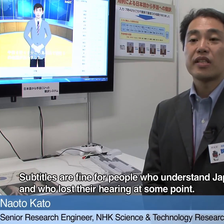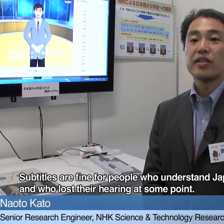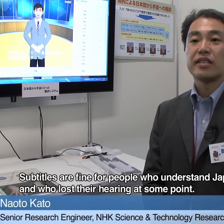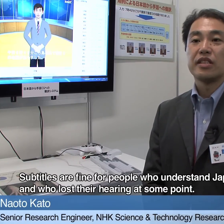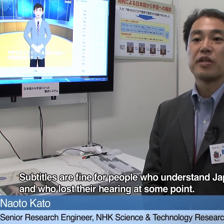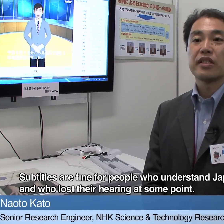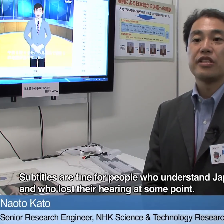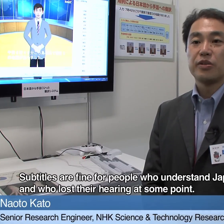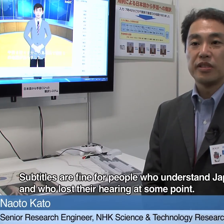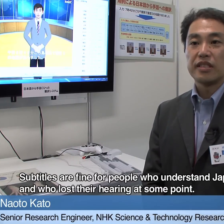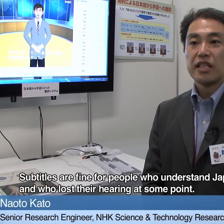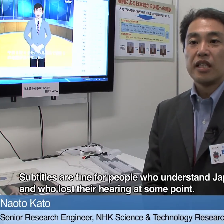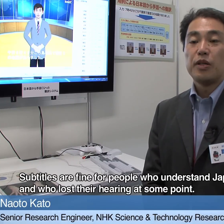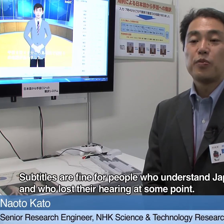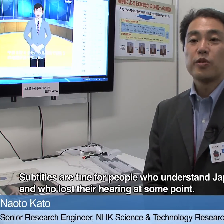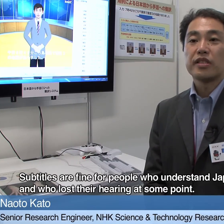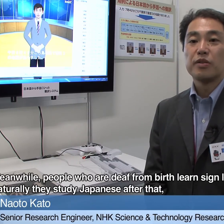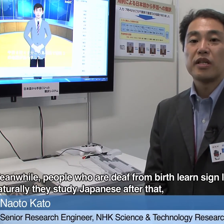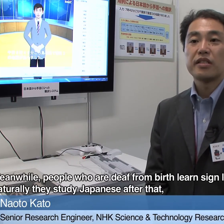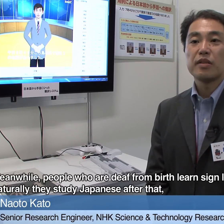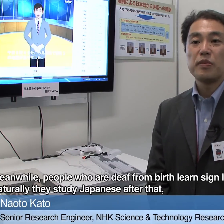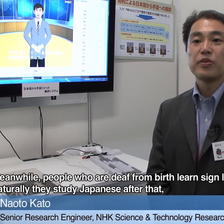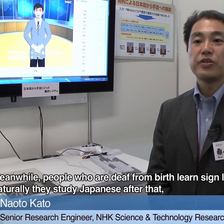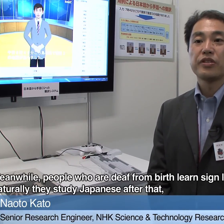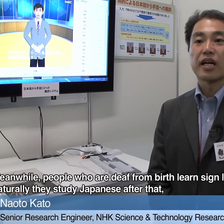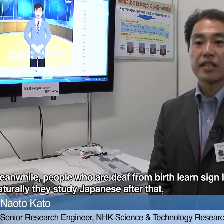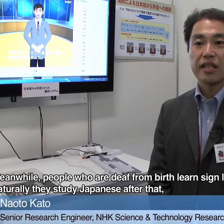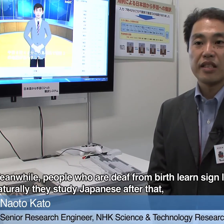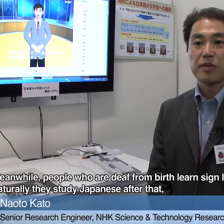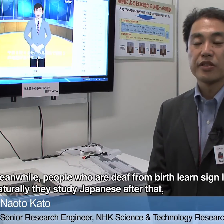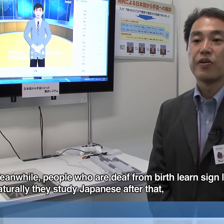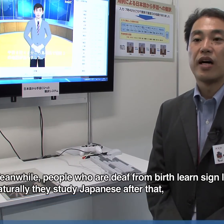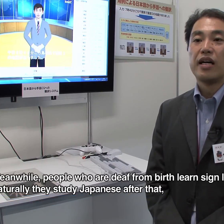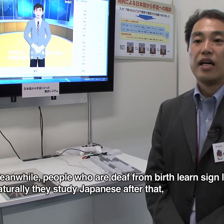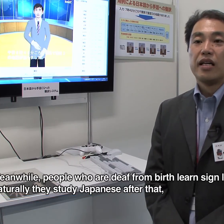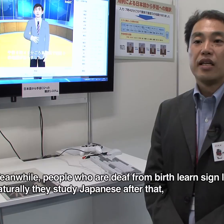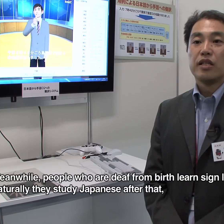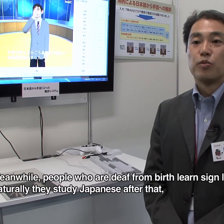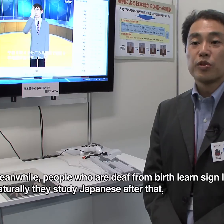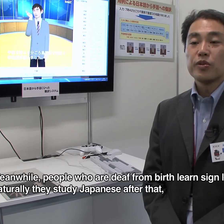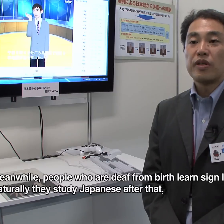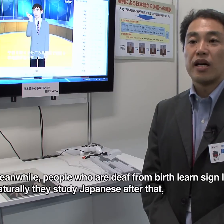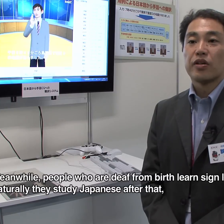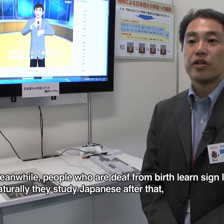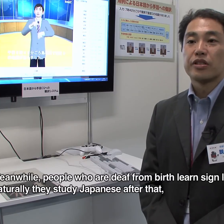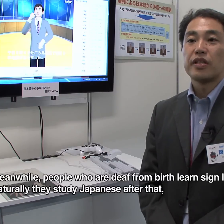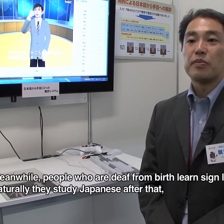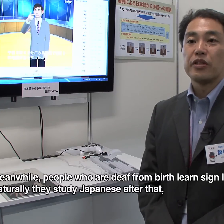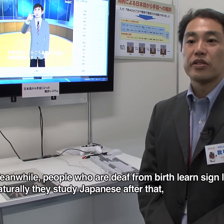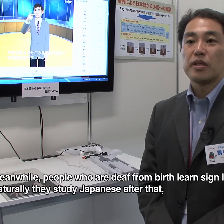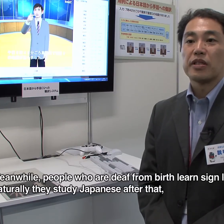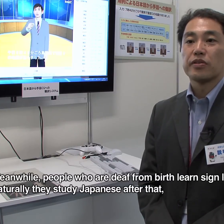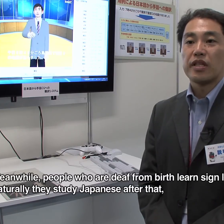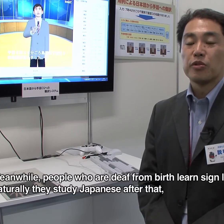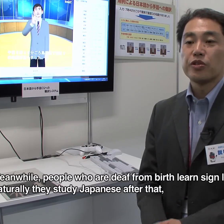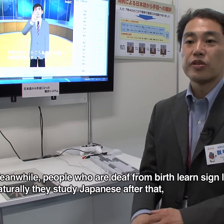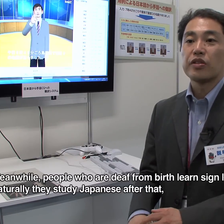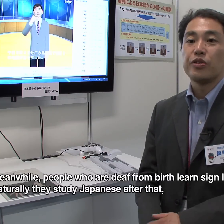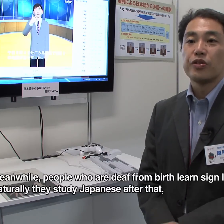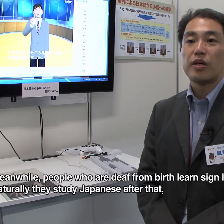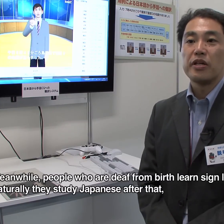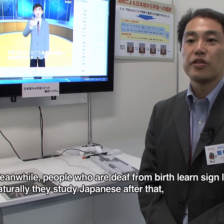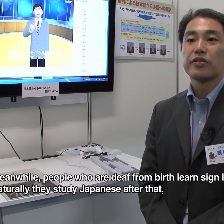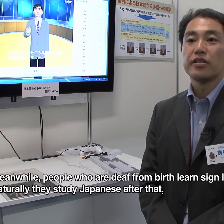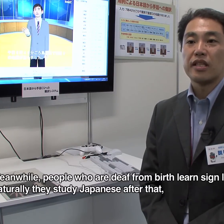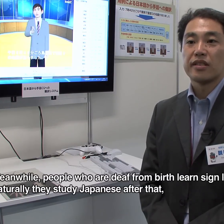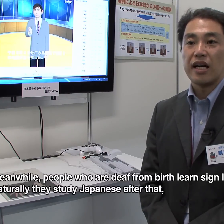という方は字幕で十分です一方生まれつき耳の不自由な方といいますのはもともとは手話で勉強していますのでもちんその